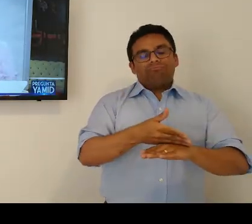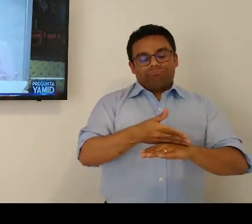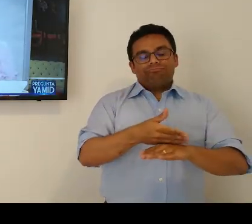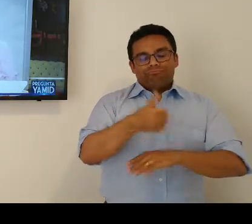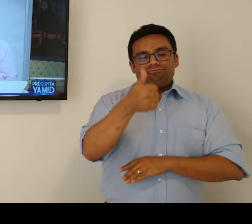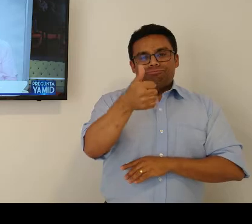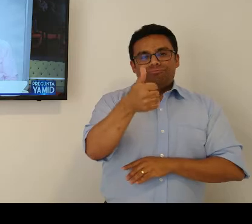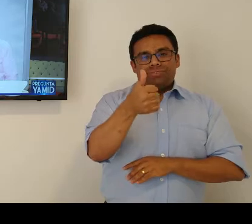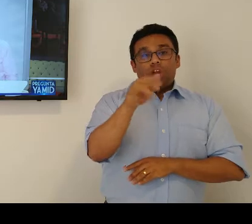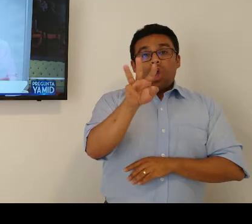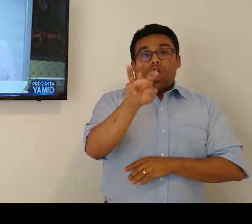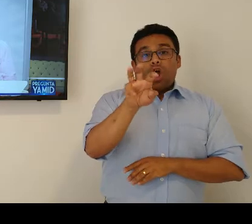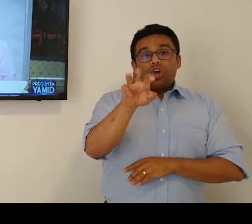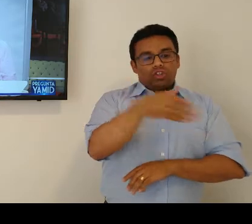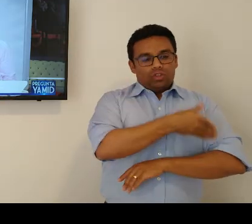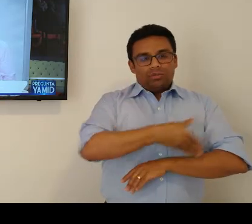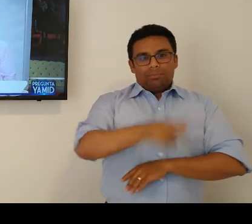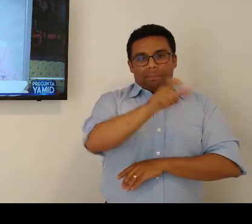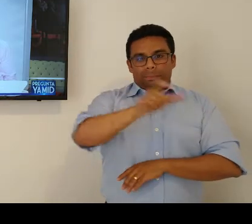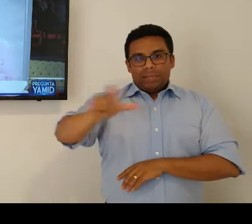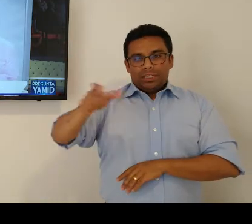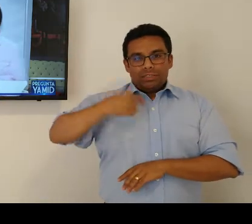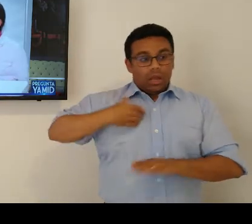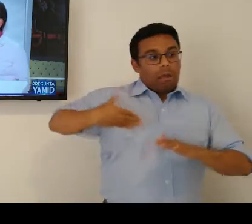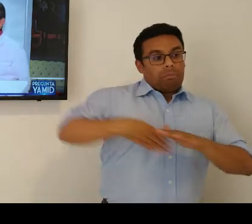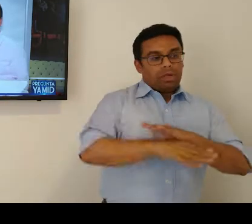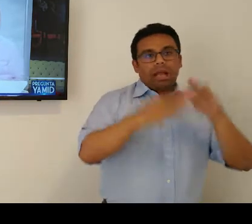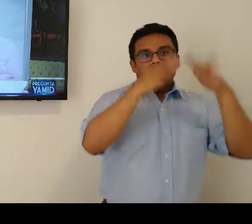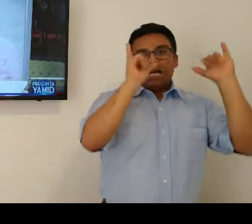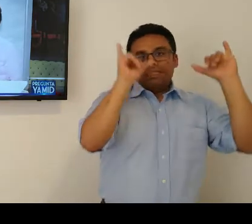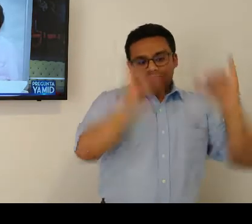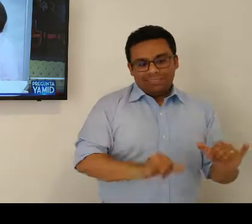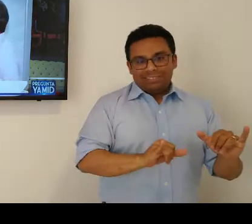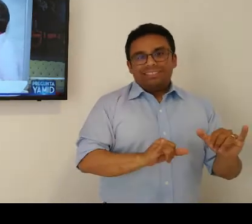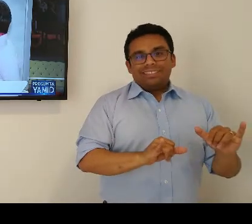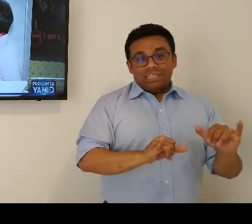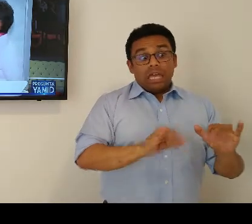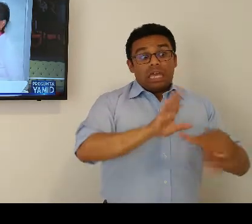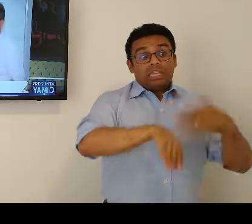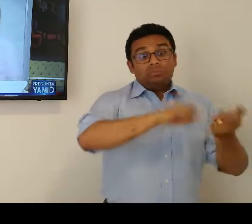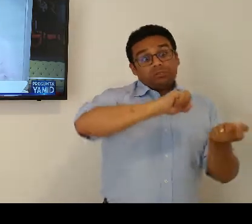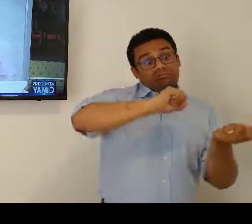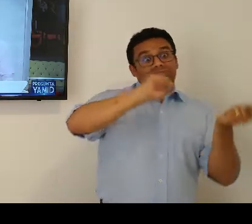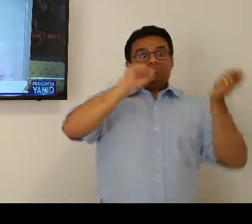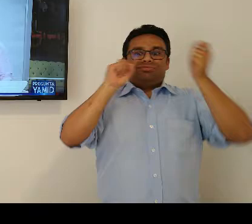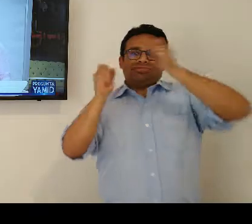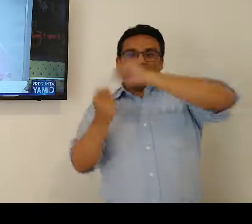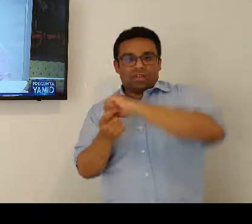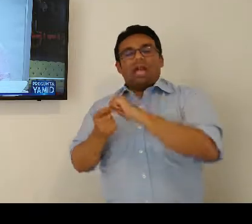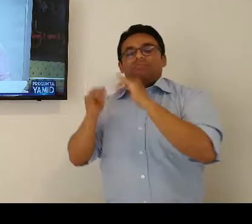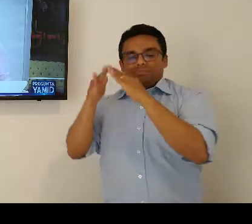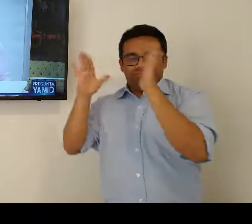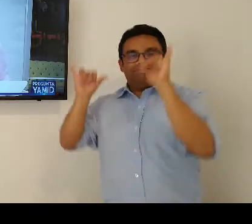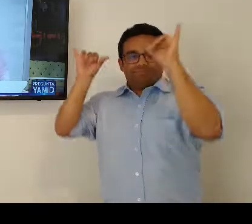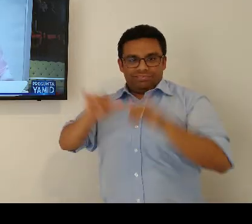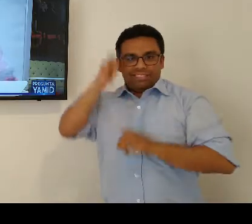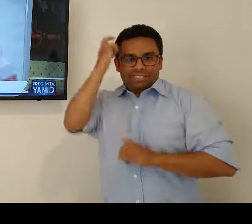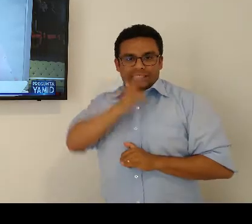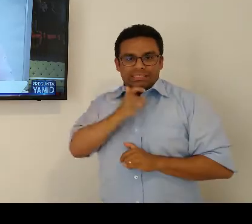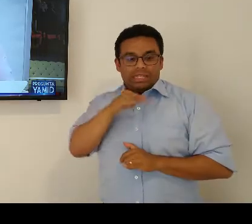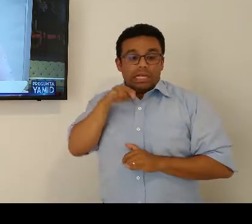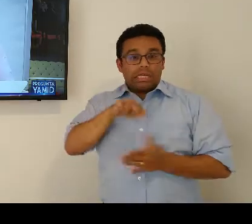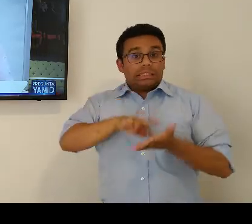casa por cumplimiento voluntario, que la gente acatara la norma y luego hiciera tránsito a la cuarentena. De manera que Bogotá región